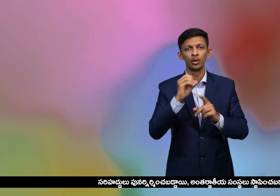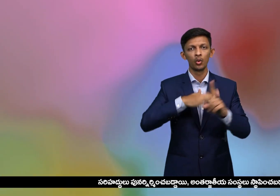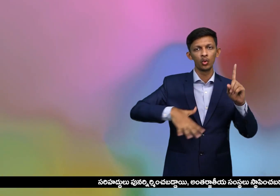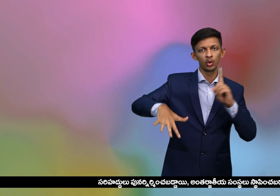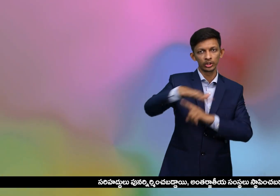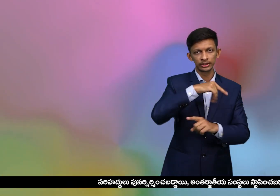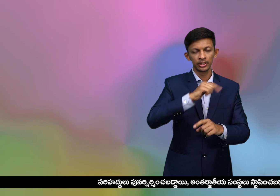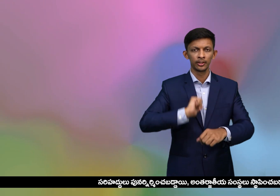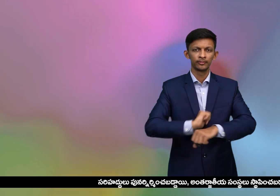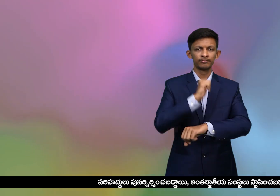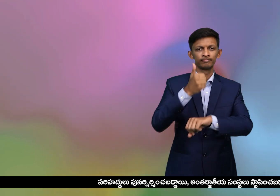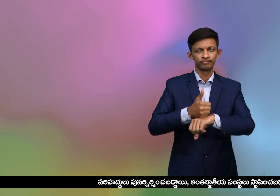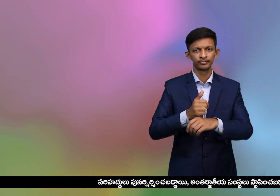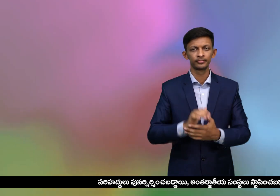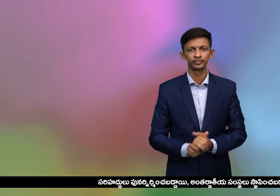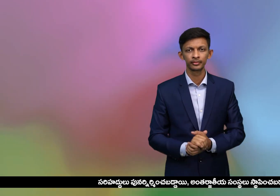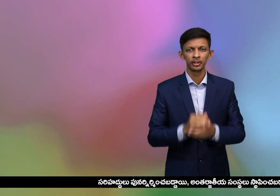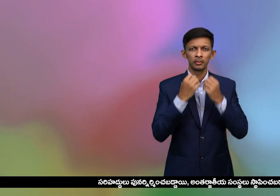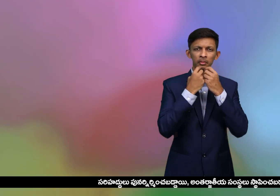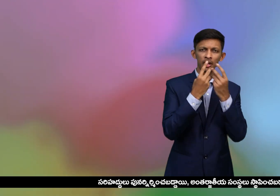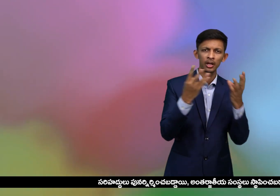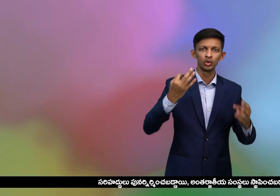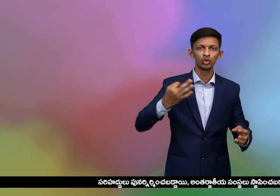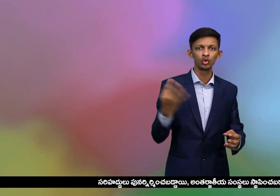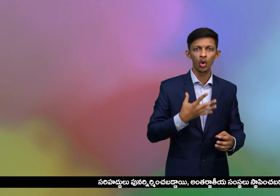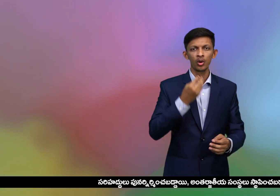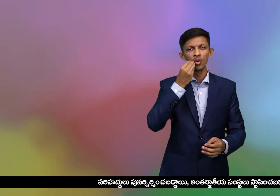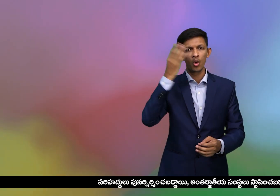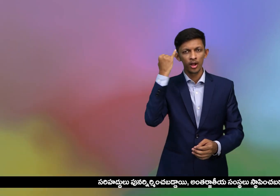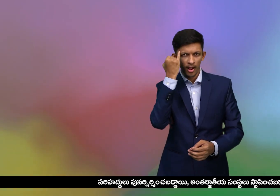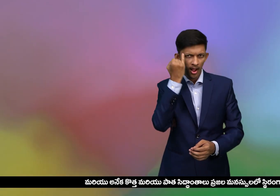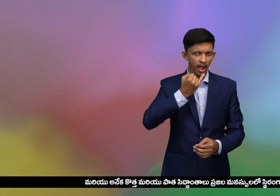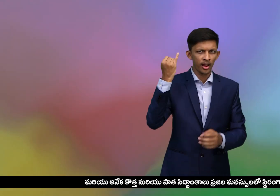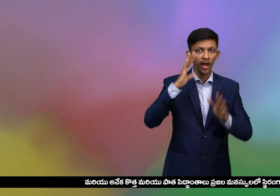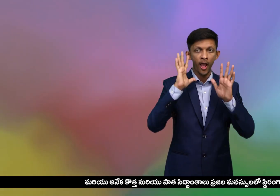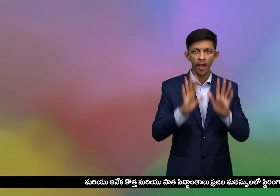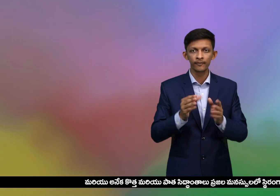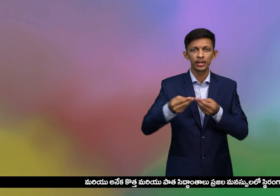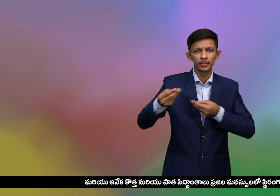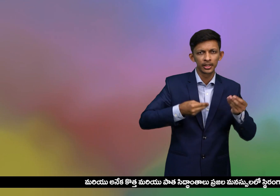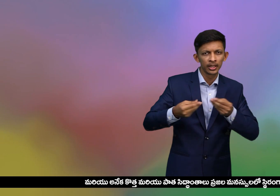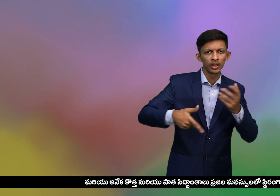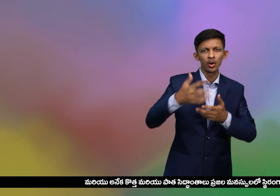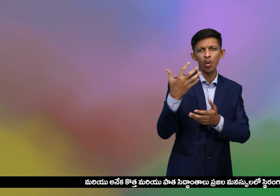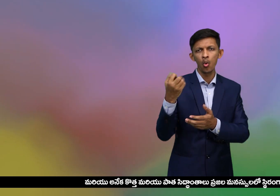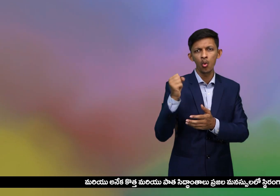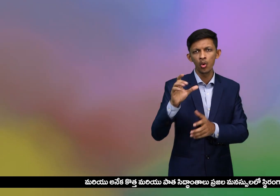సరిహద్దులు పునర్నిర్మించబడ్డాయి. అంతర్జాతీయ సంస్థలు స్థాపించబడ్డాయి మరియు అనేక